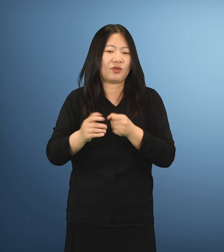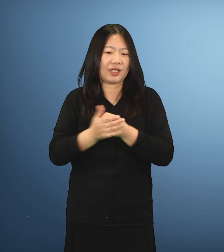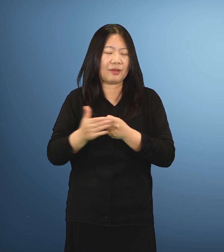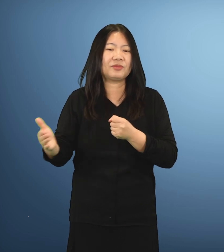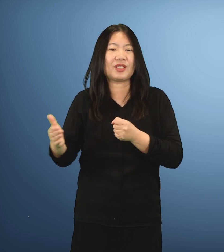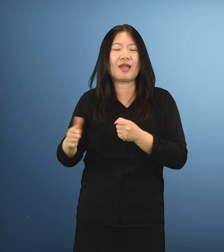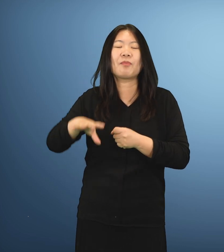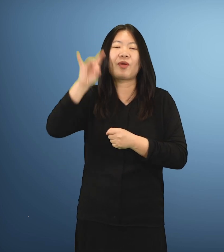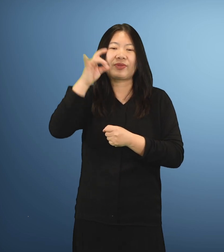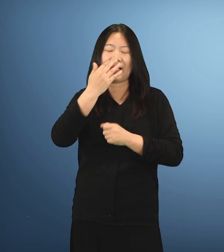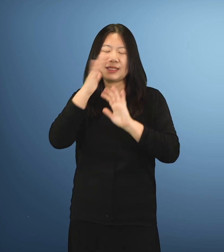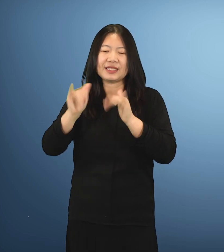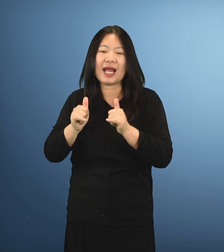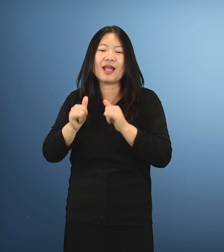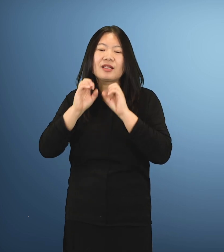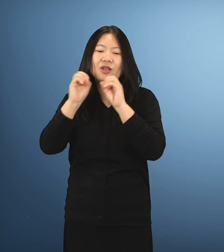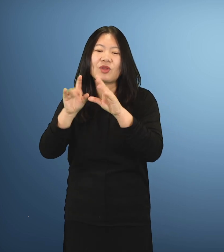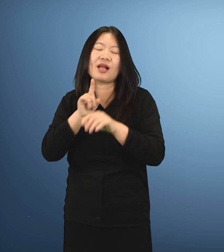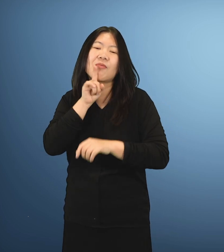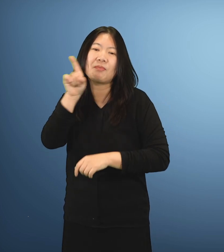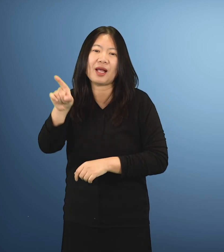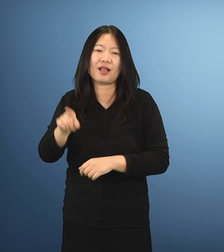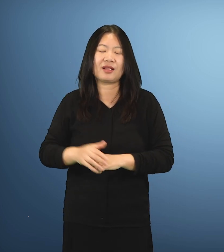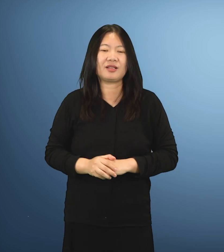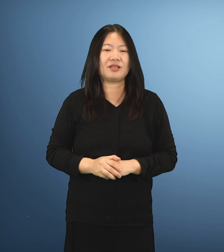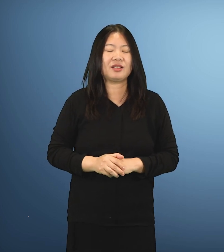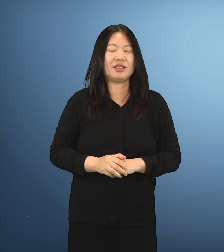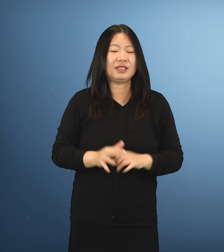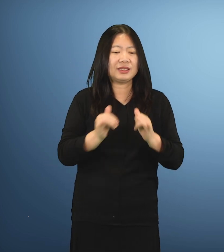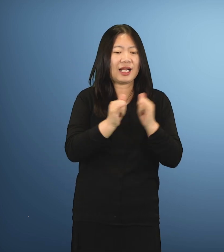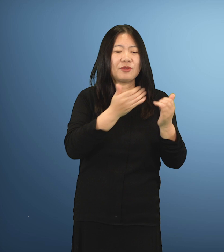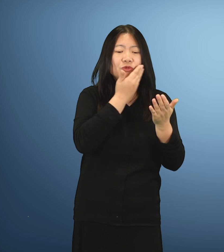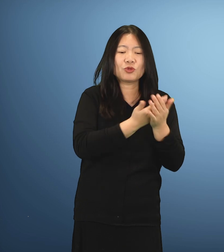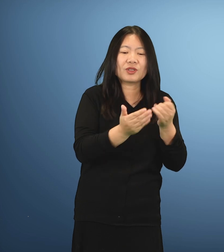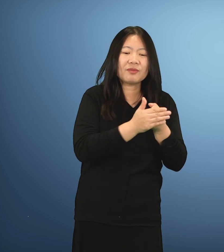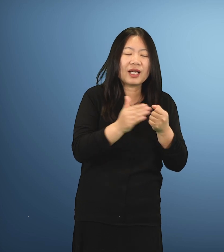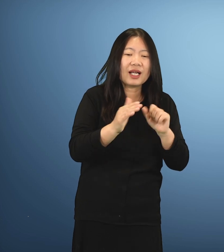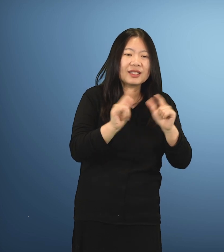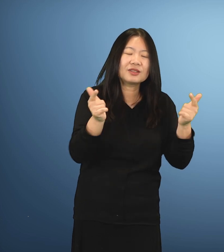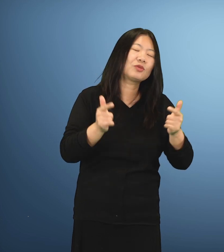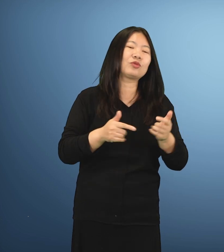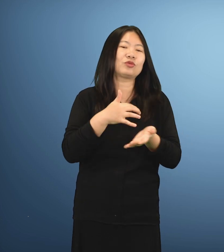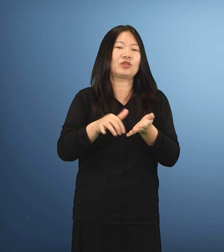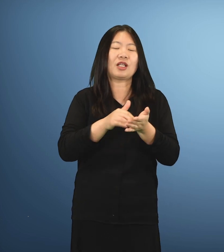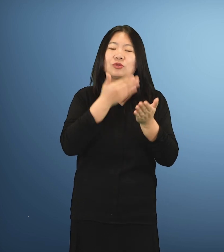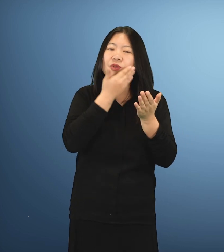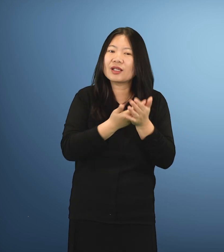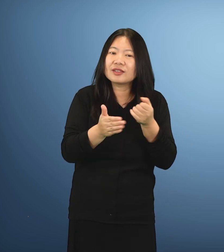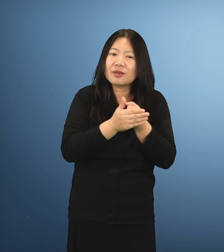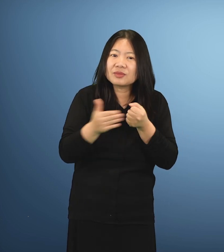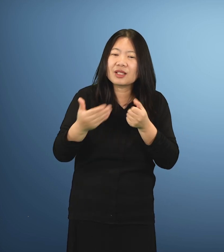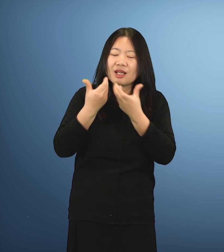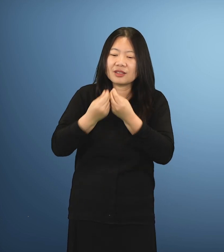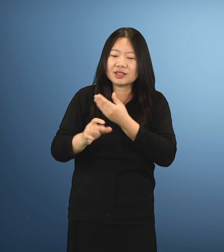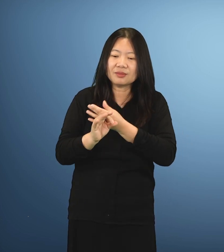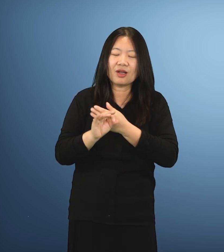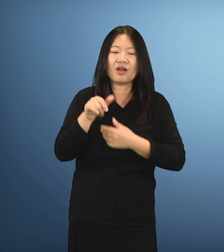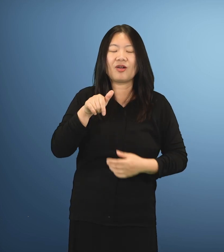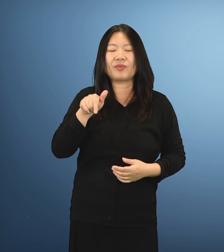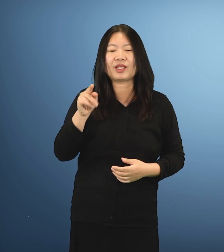중요해서가 아니라 숫자가 중요해서이기 때문입니다. 예를 들어 여기 이름 중에 가룟 유다는